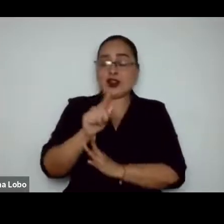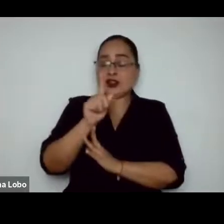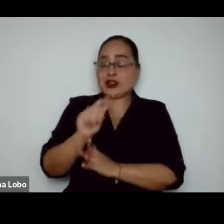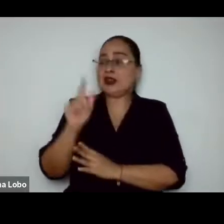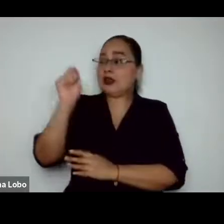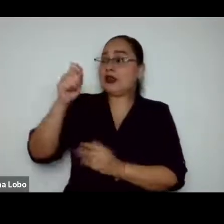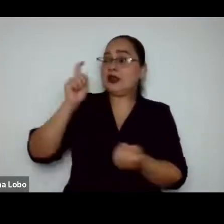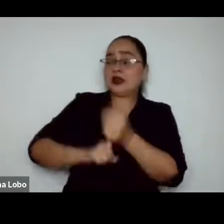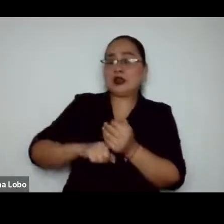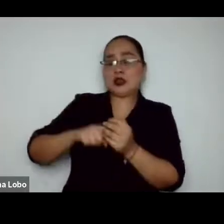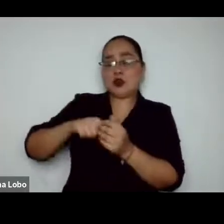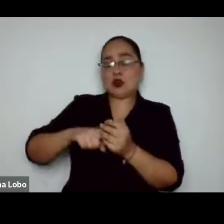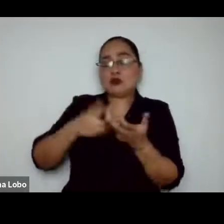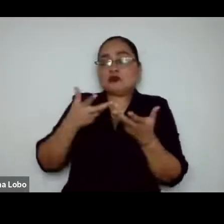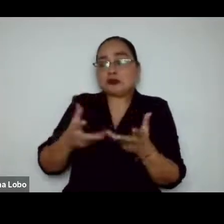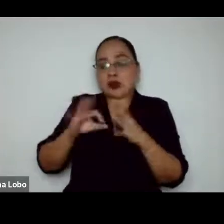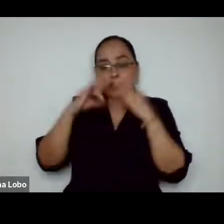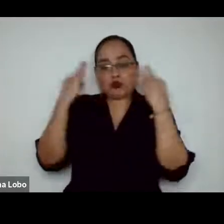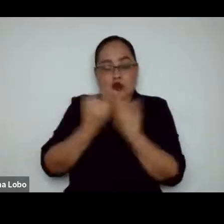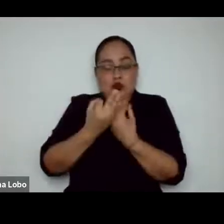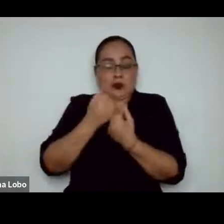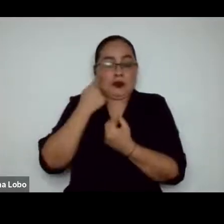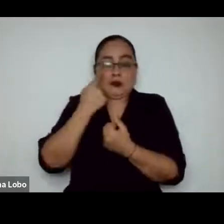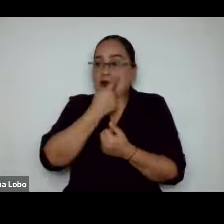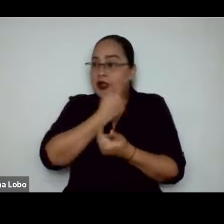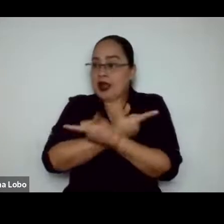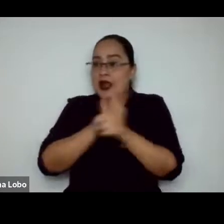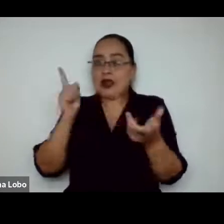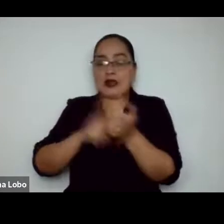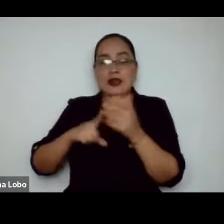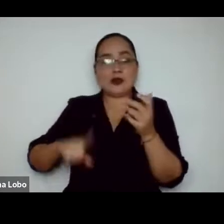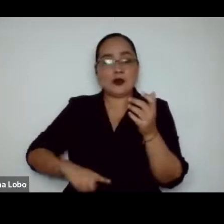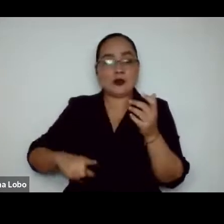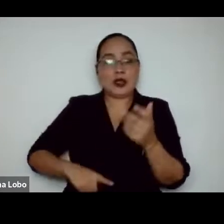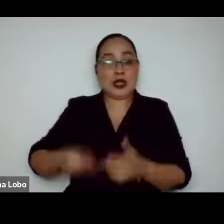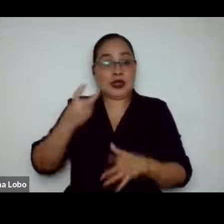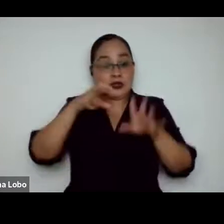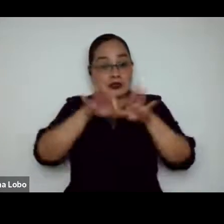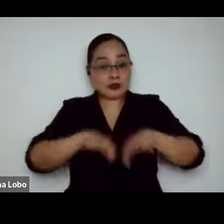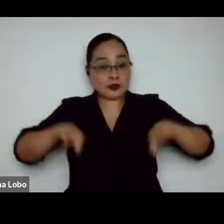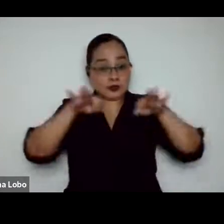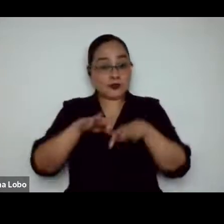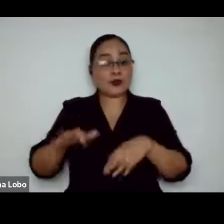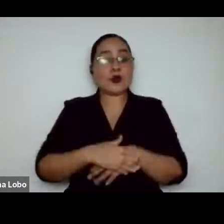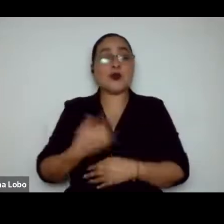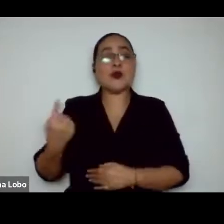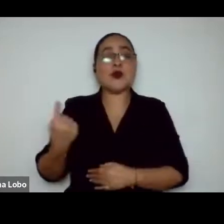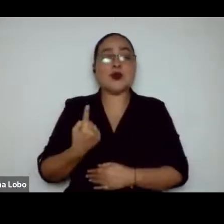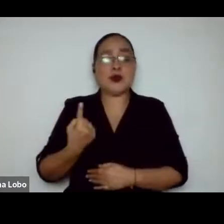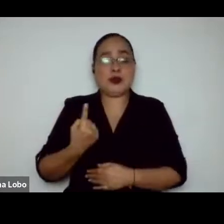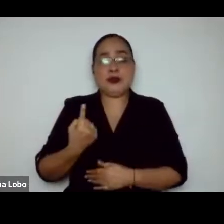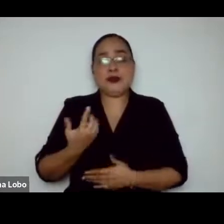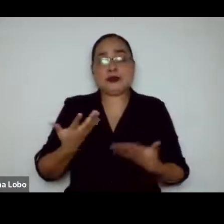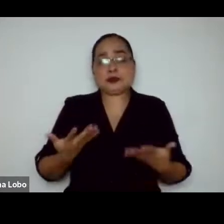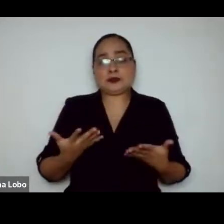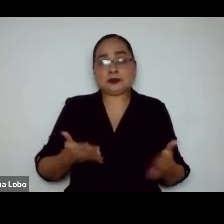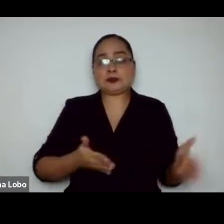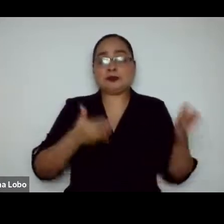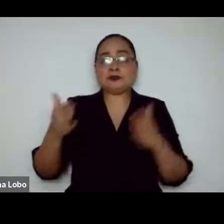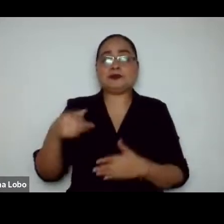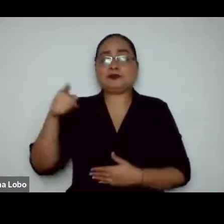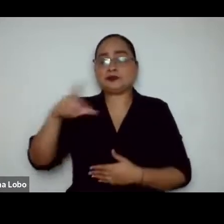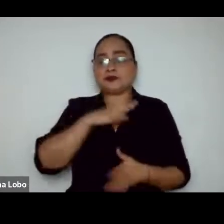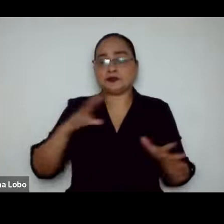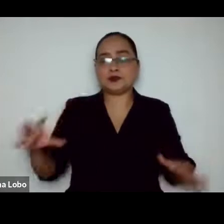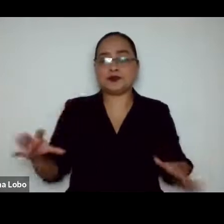Estado. Y digo que esto es relevante, muy relevante, porque también, y lo veremos más adelante cuando hablemos de los desacuerdos